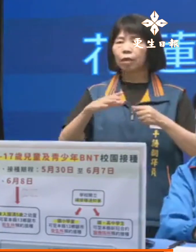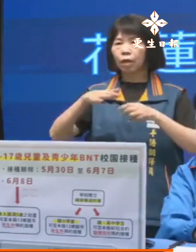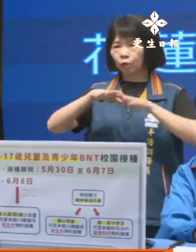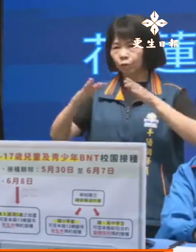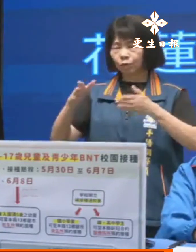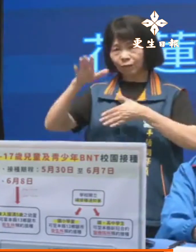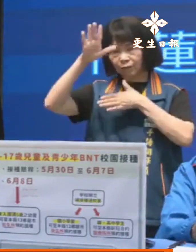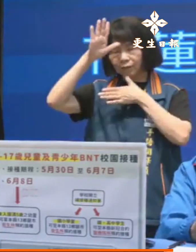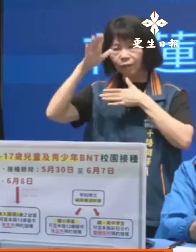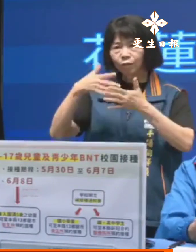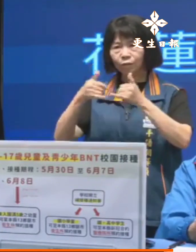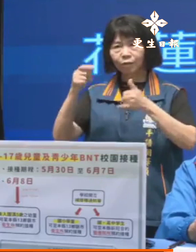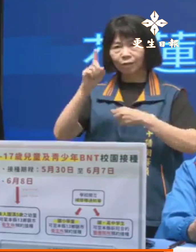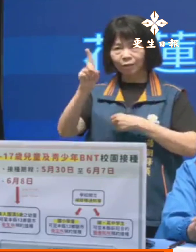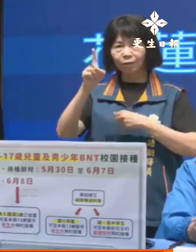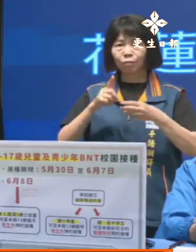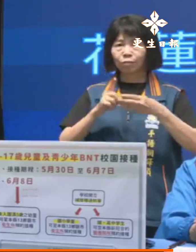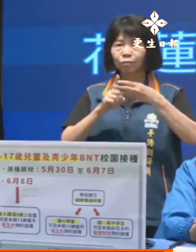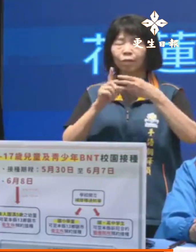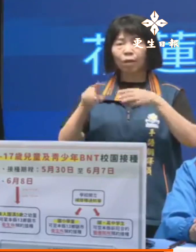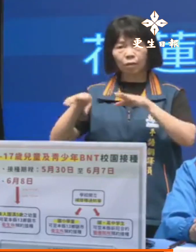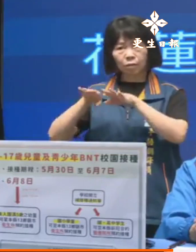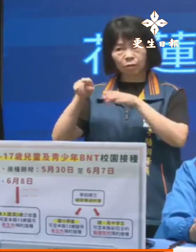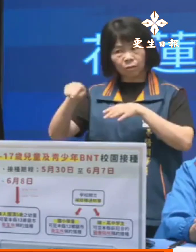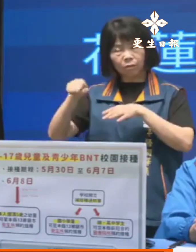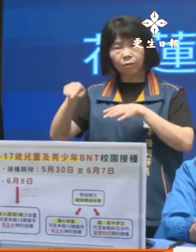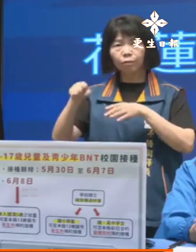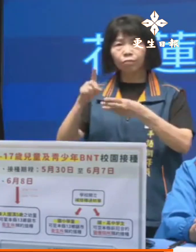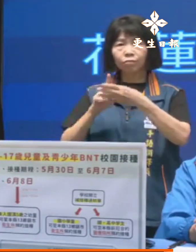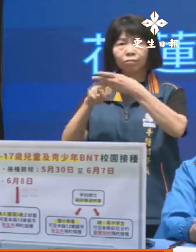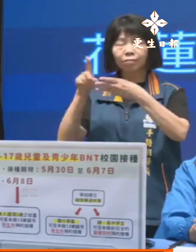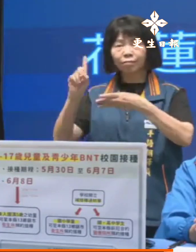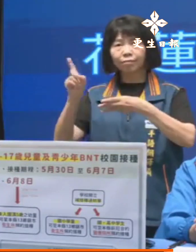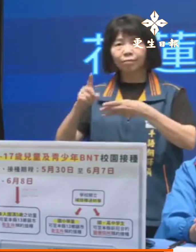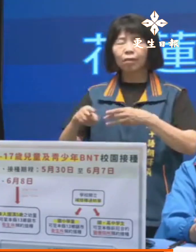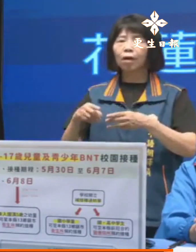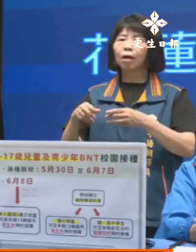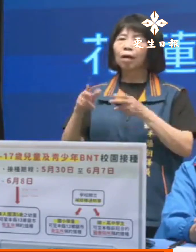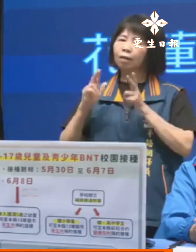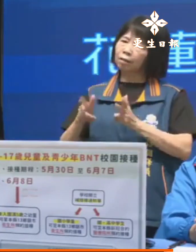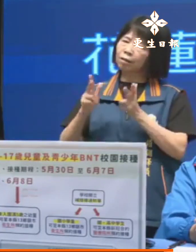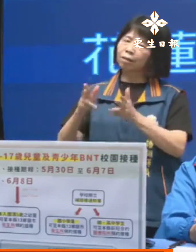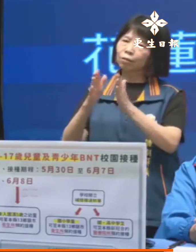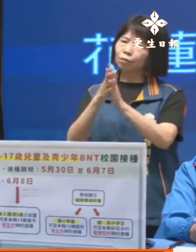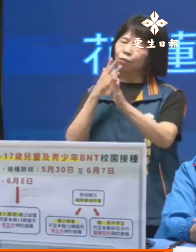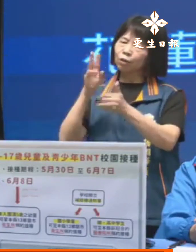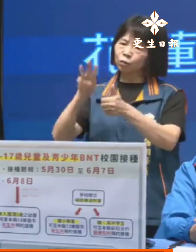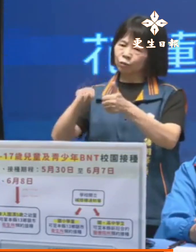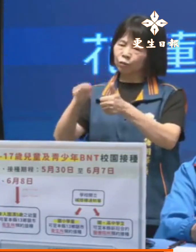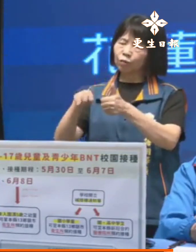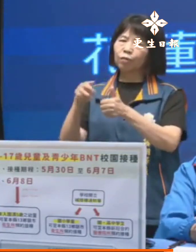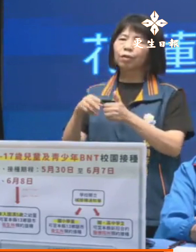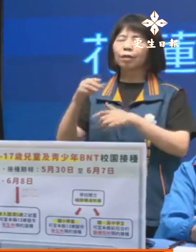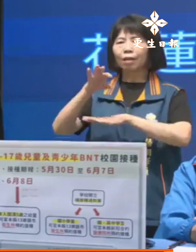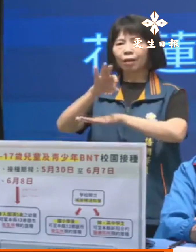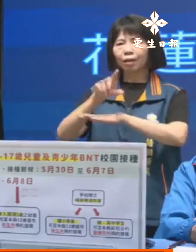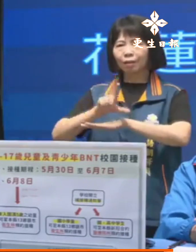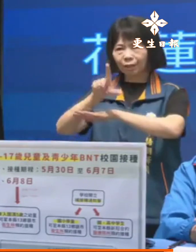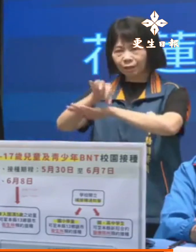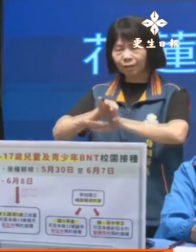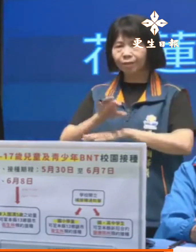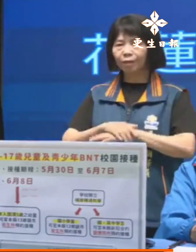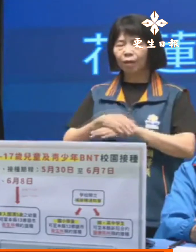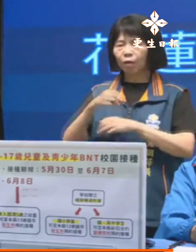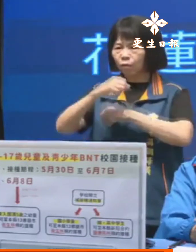个训练课程，所以相关的一些活动人员跟师生教练的部分会进行依规定会进